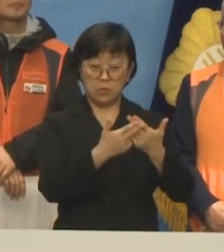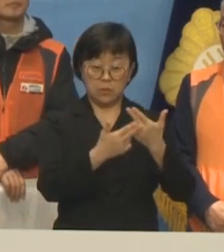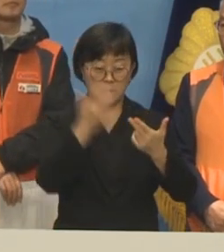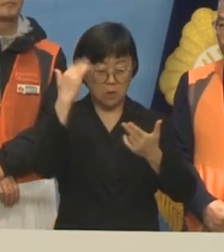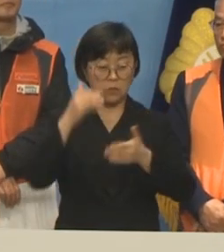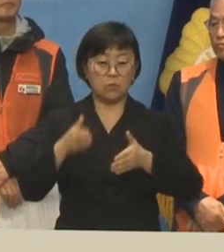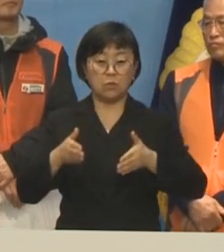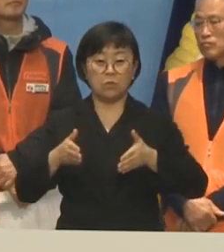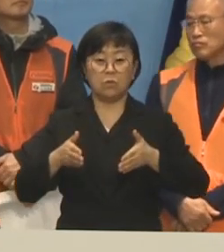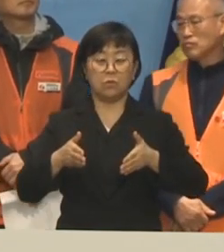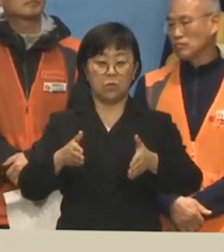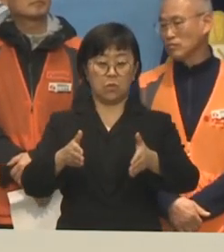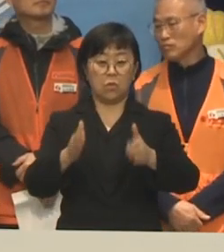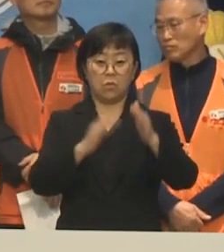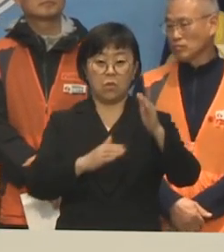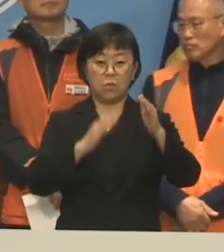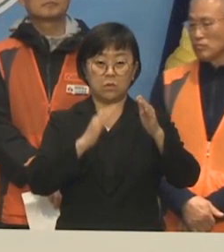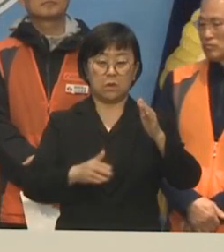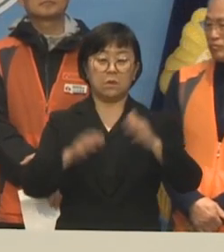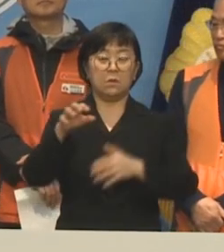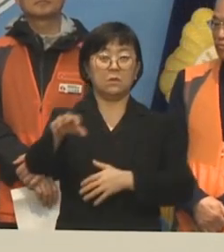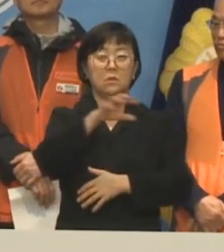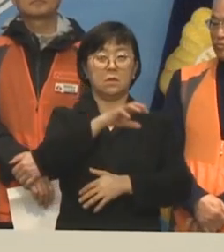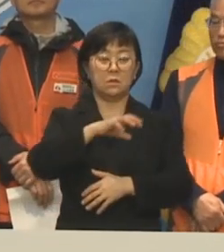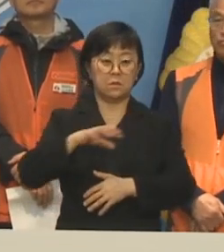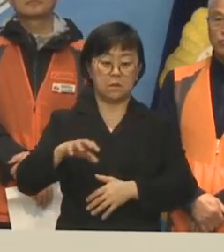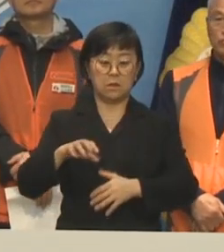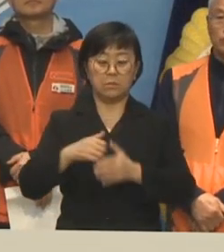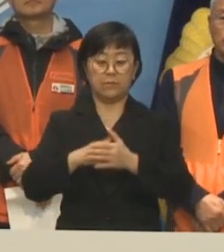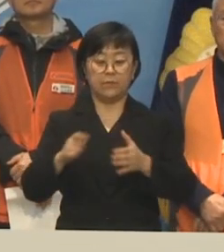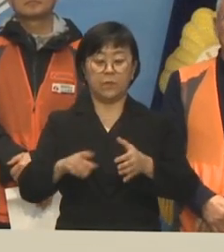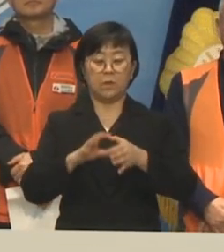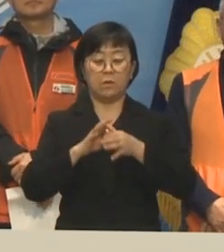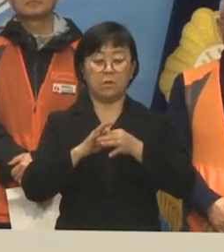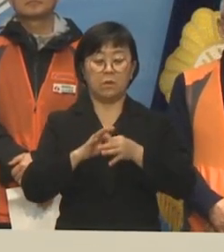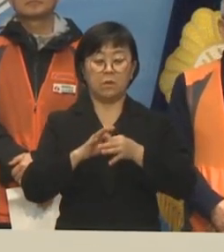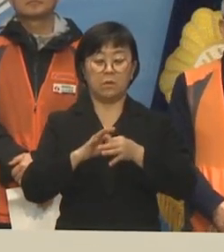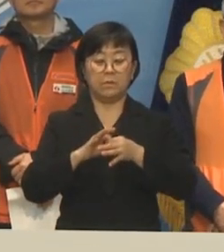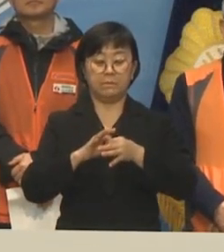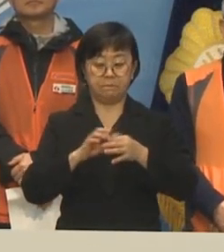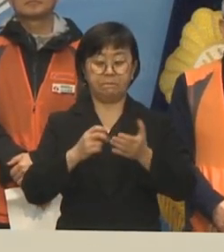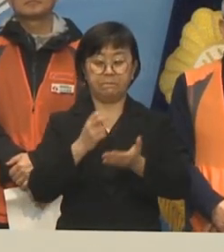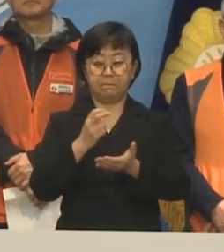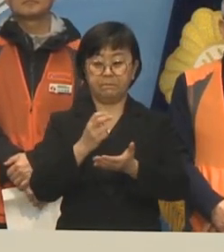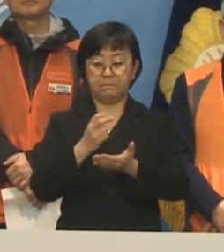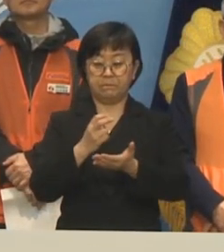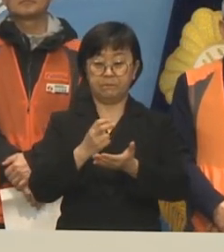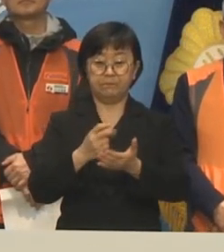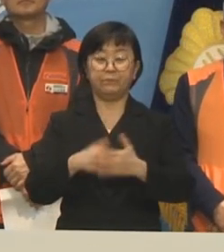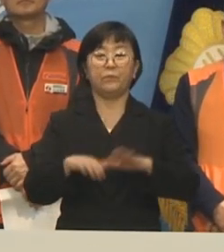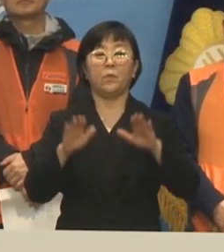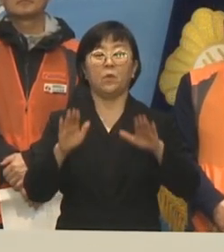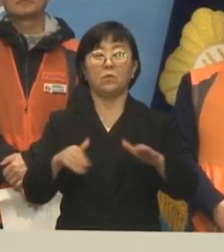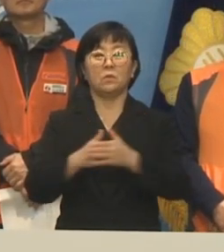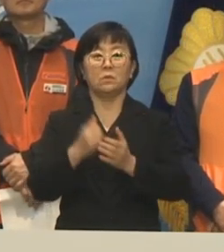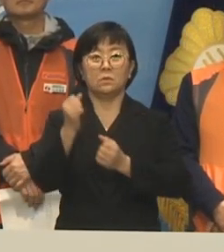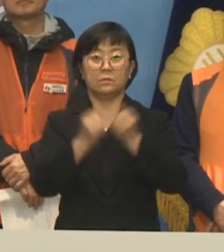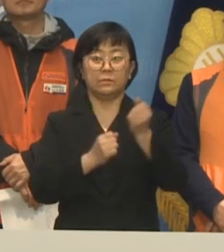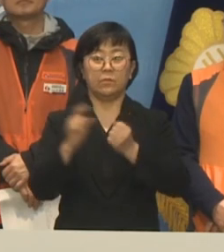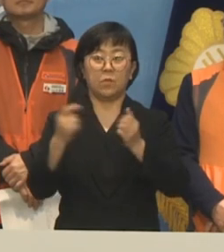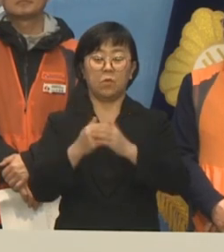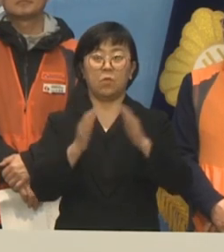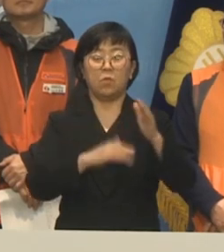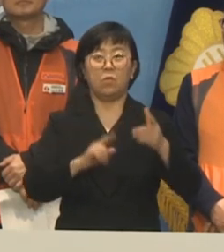한국도로공사 현장지원직 관련 법원 판결 이행을 촉구하는 기자회견이 진행될 예정입니다. 오늘